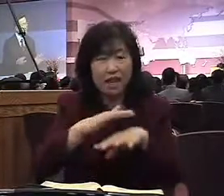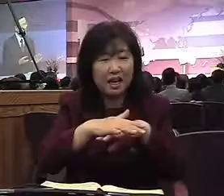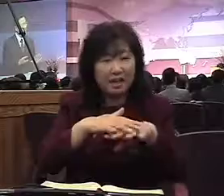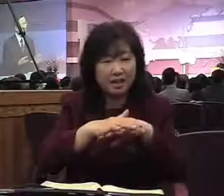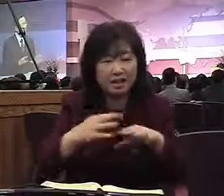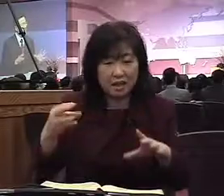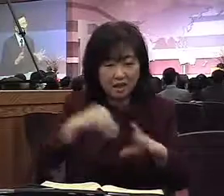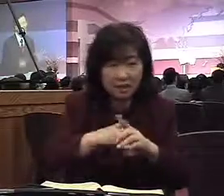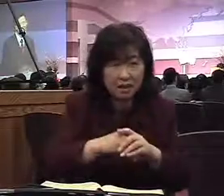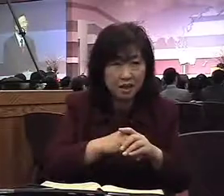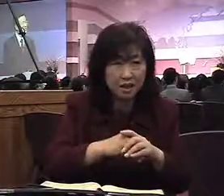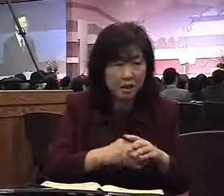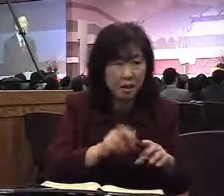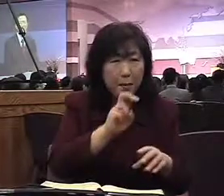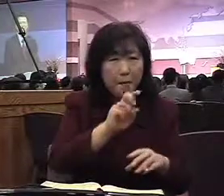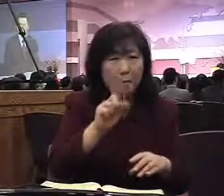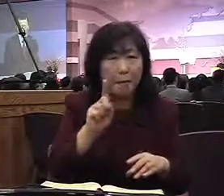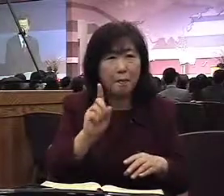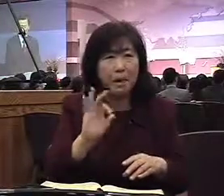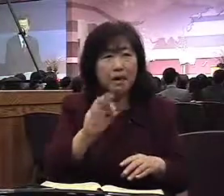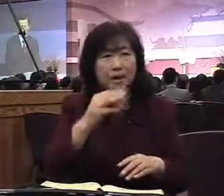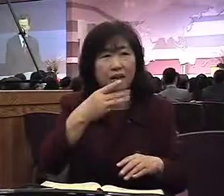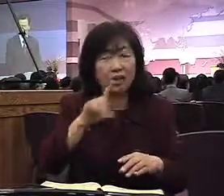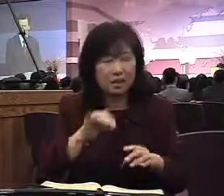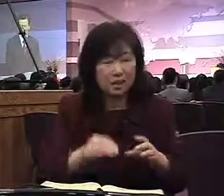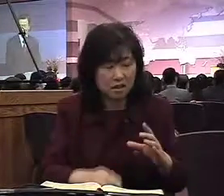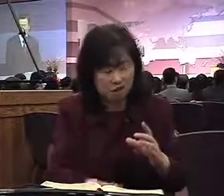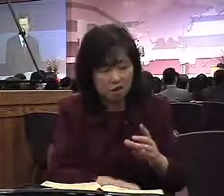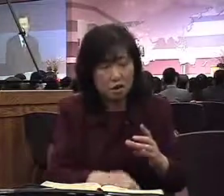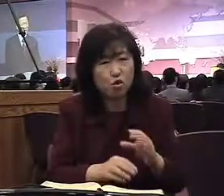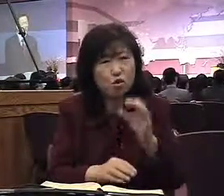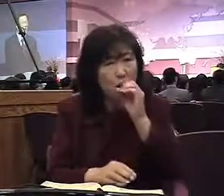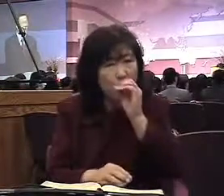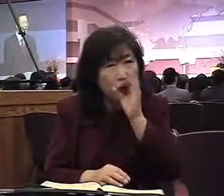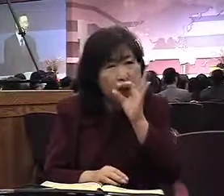그 망태에 구멍나무를 깃는 것 더 중요하지 않겠습니까?